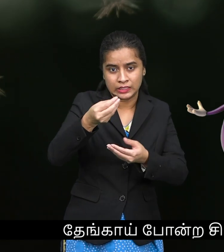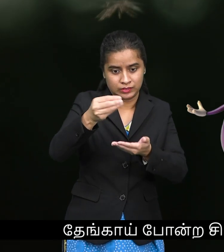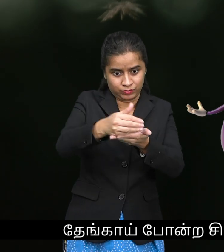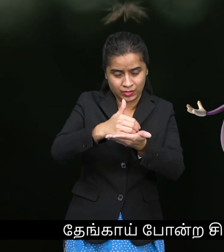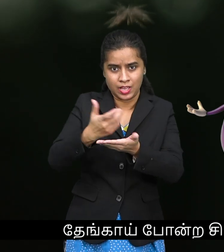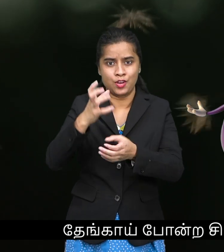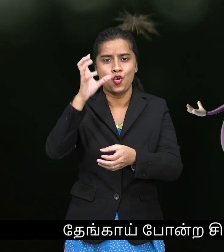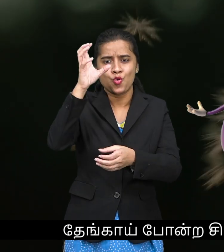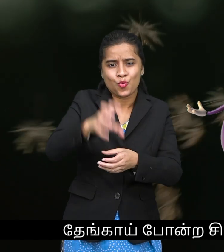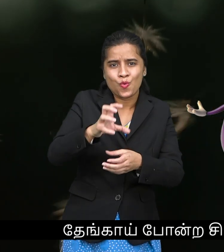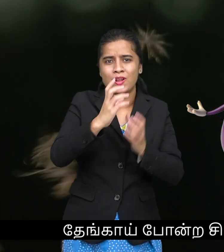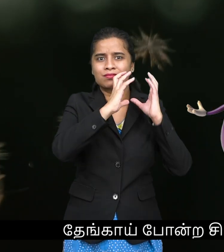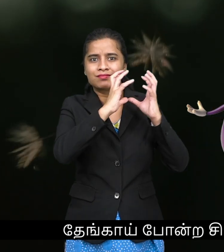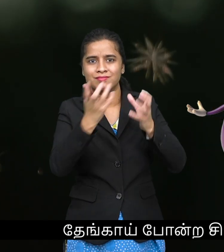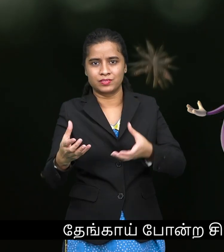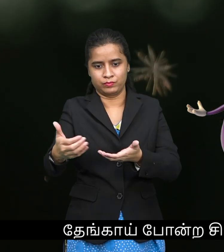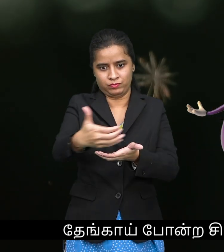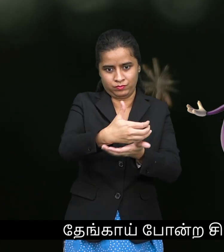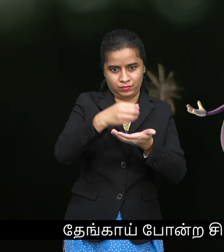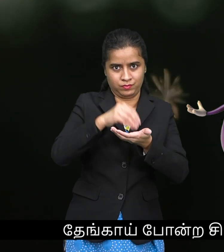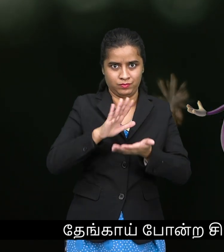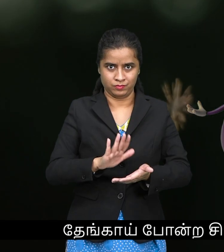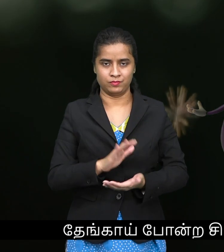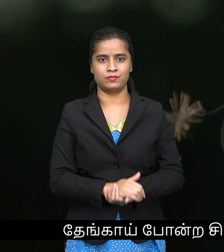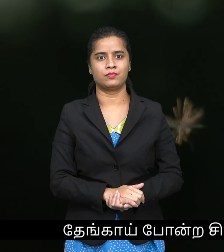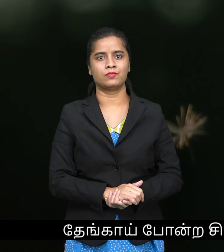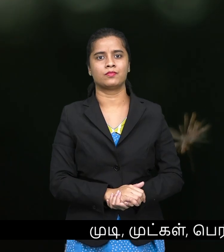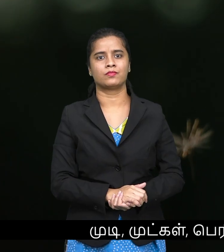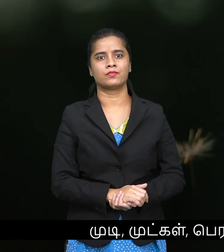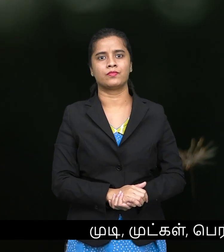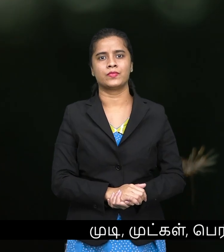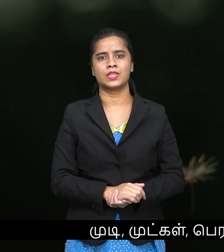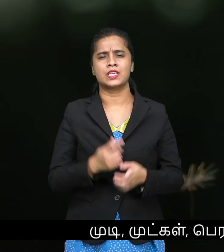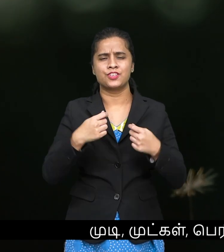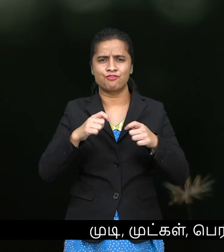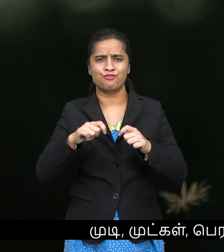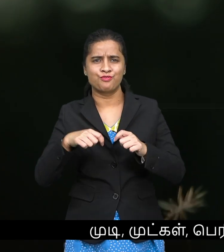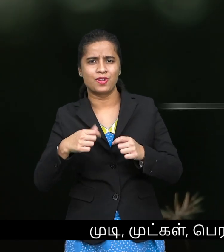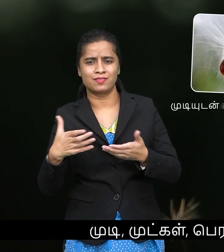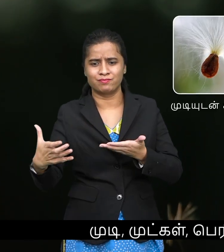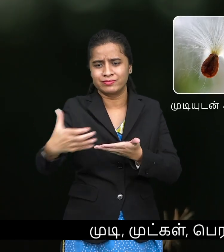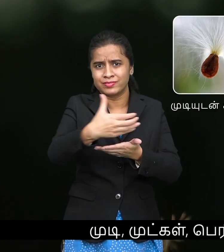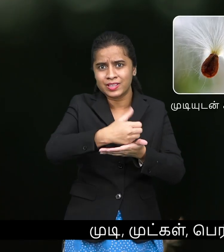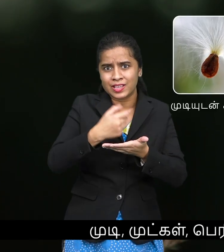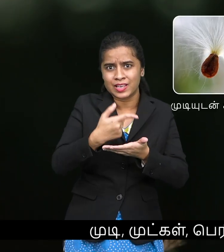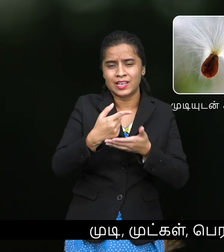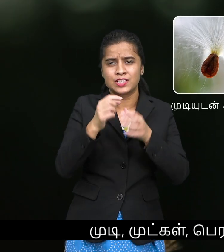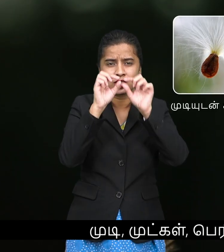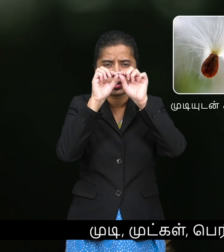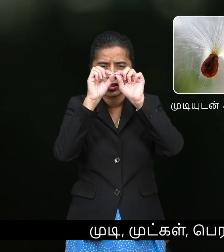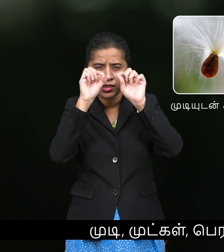முடி, முட்கள் பெரியது,